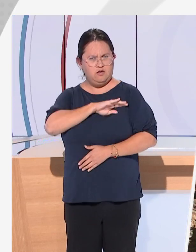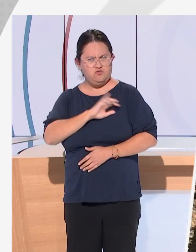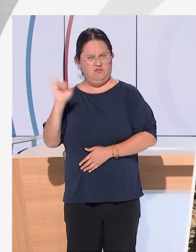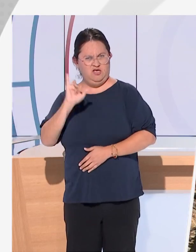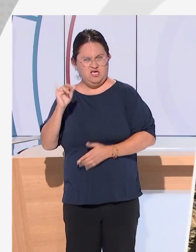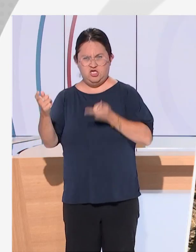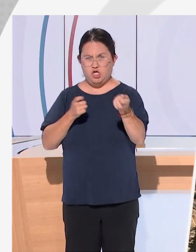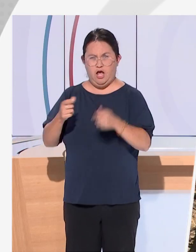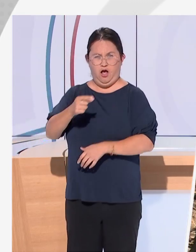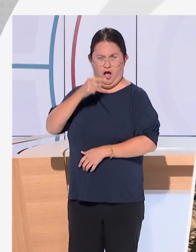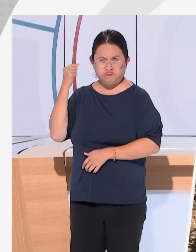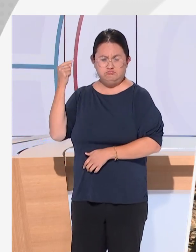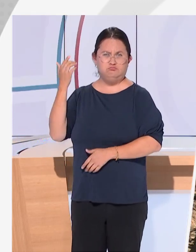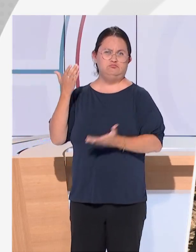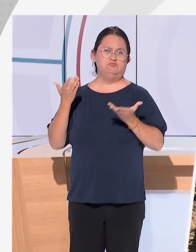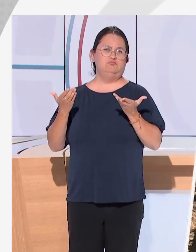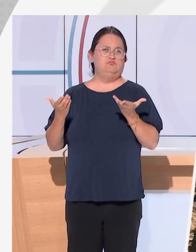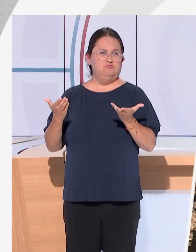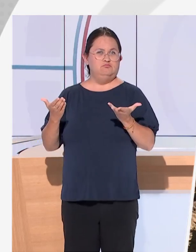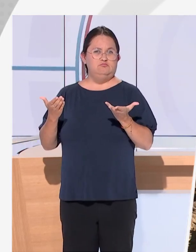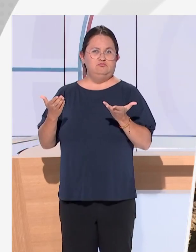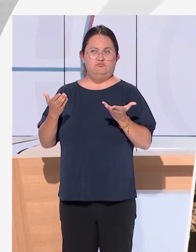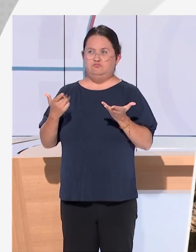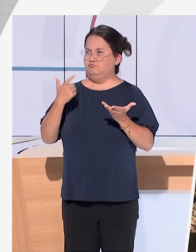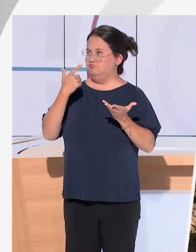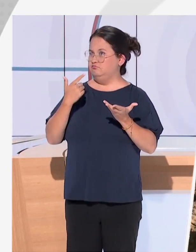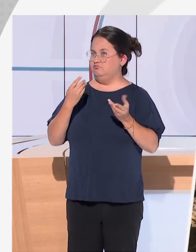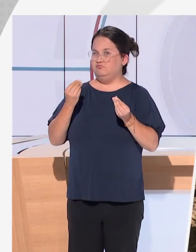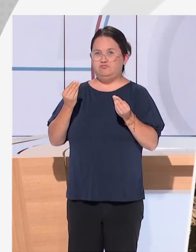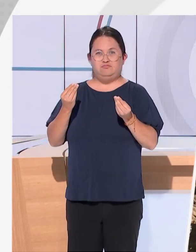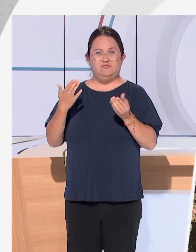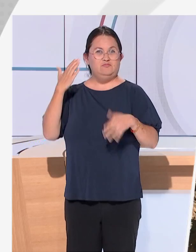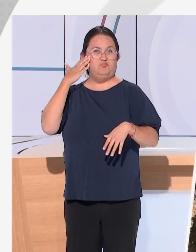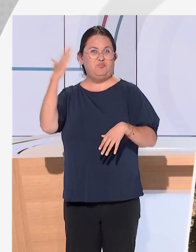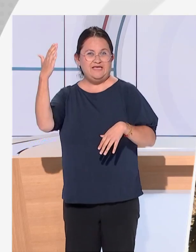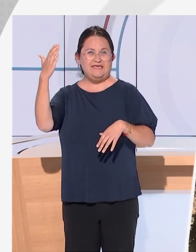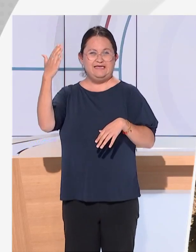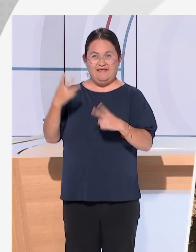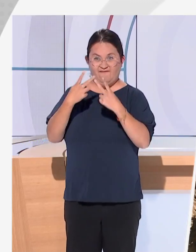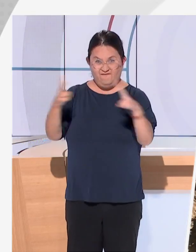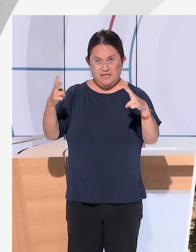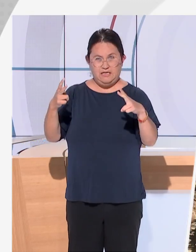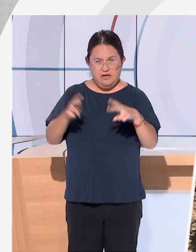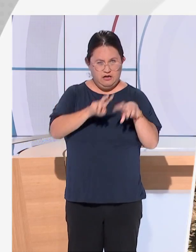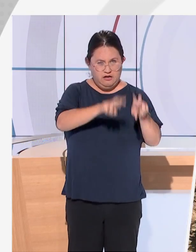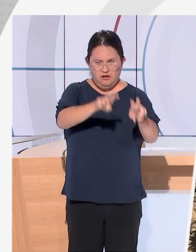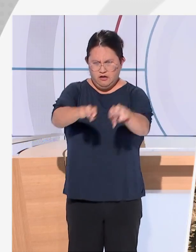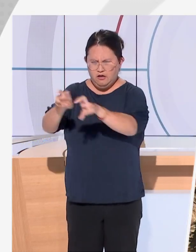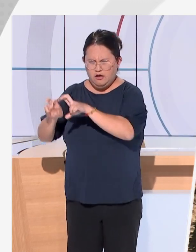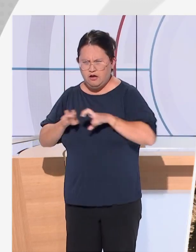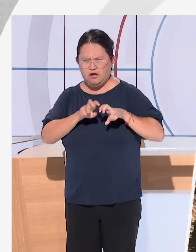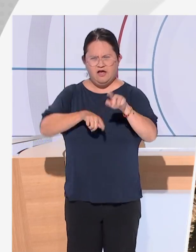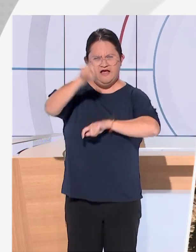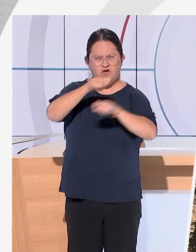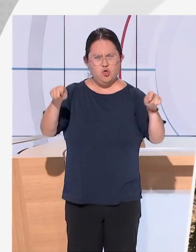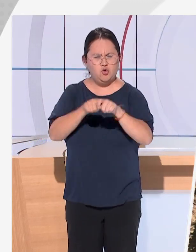par et pour les hommes. Et comment finalement, si on passait la ville à l'épreuve de la culture féministe, on aurait